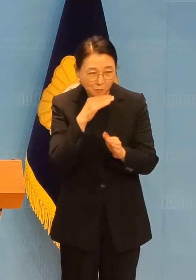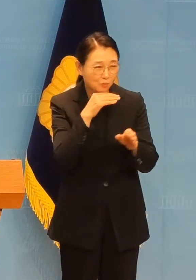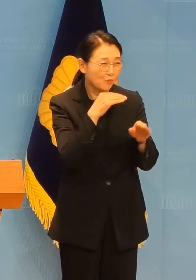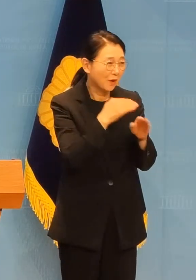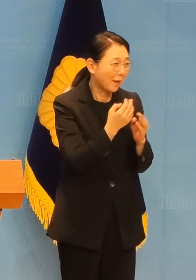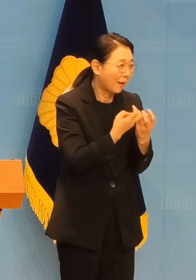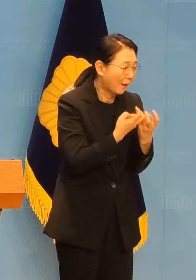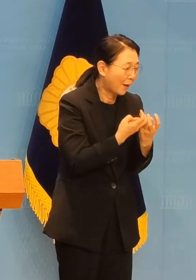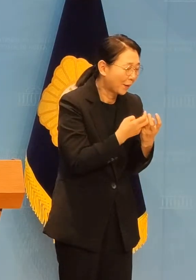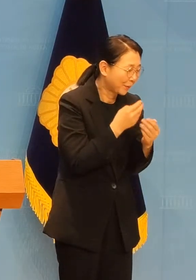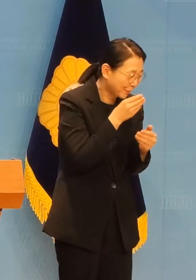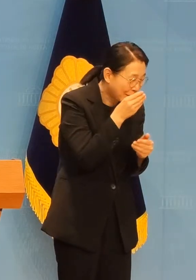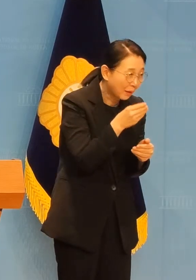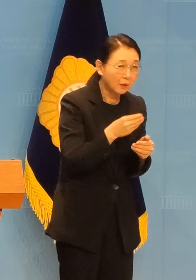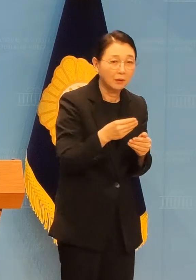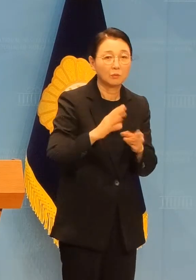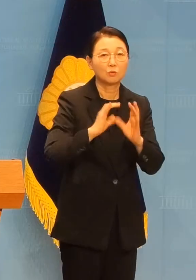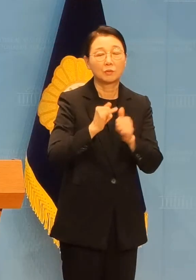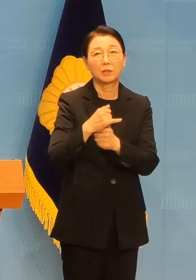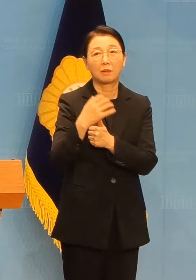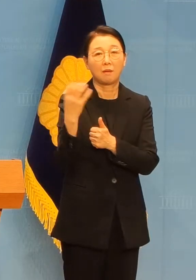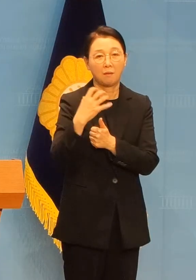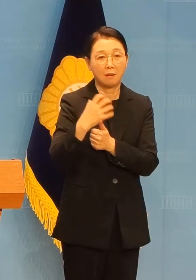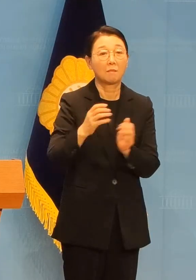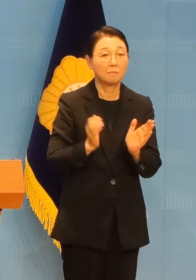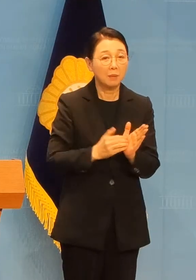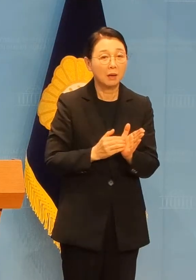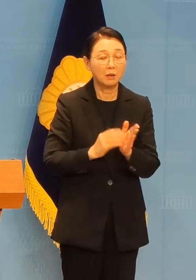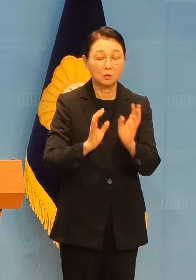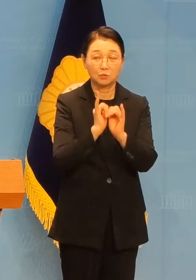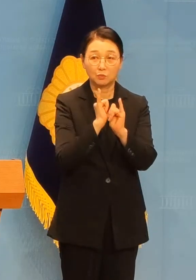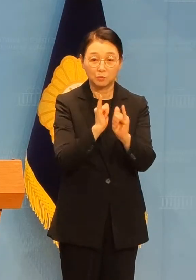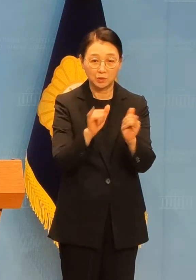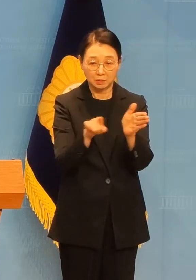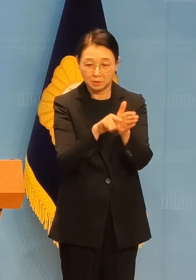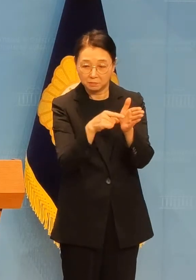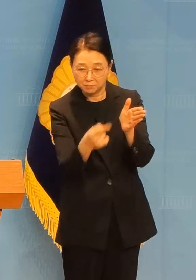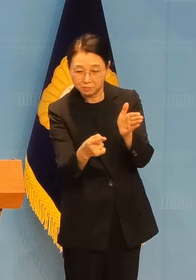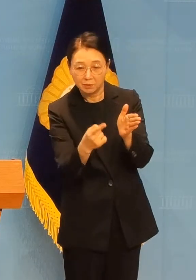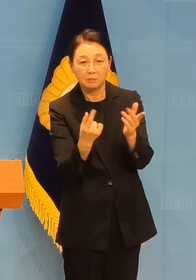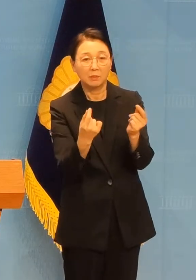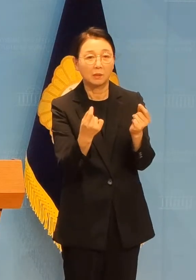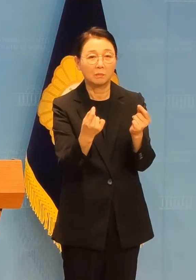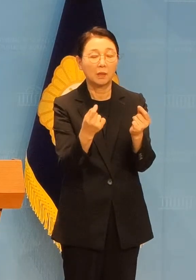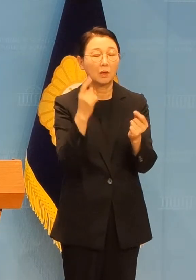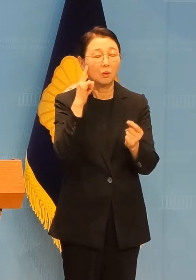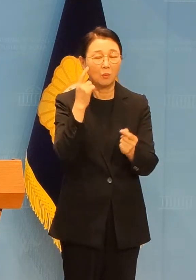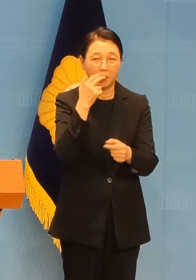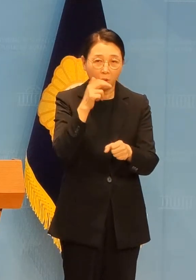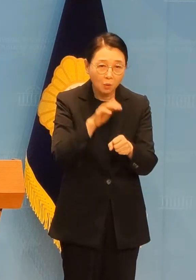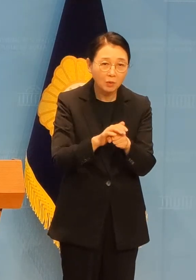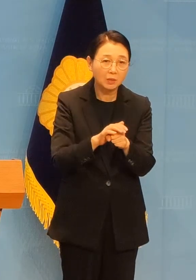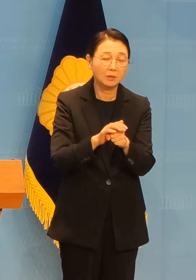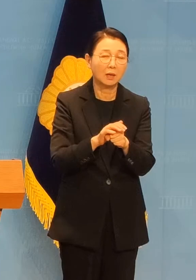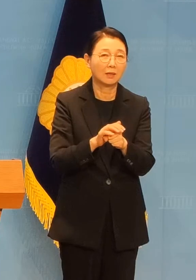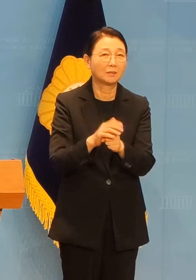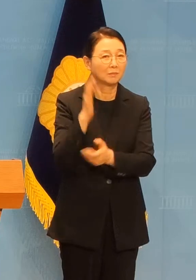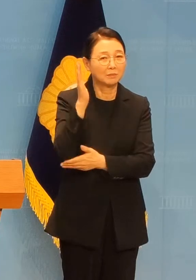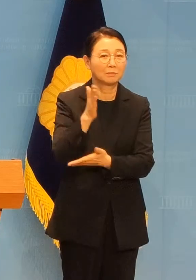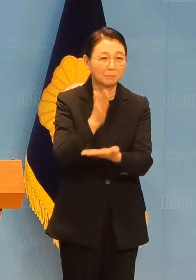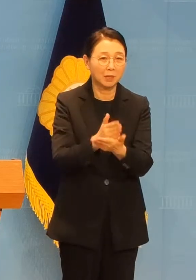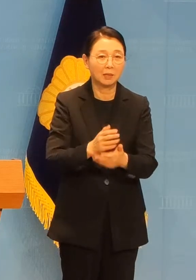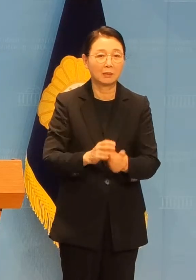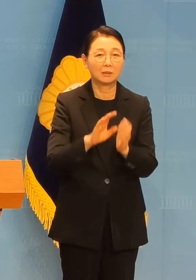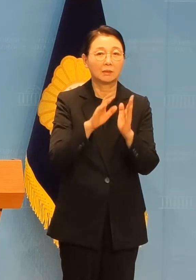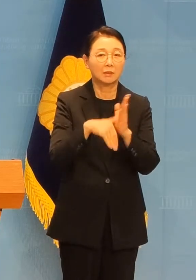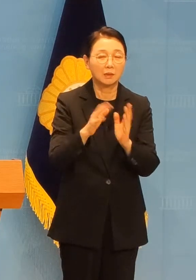쩔쩔, 국민에겐 호통입니다. 국민의 신뢰가 무너지는 날 제발 억울하다 호소하지 마십시오.